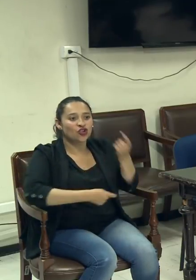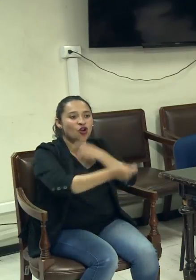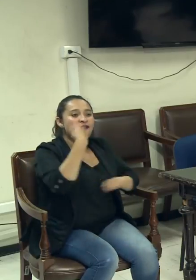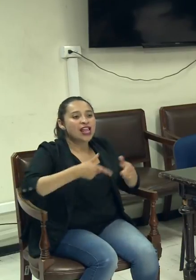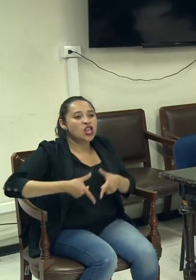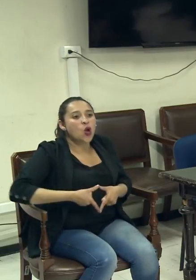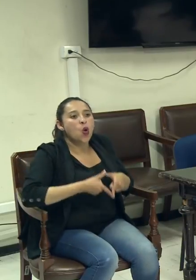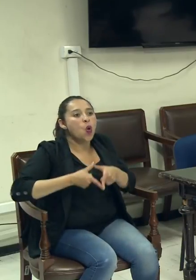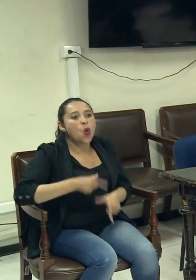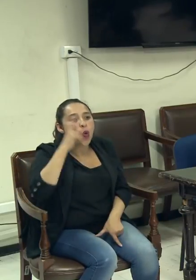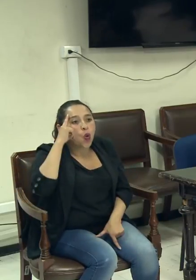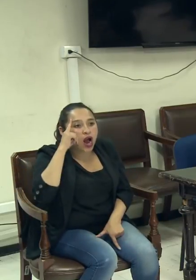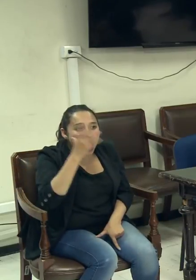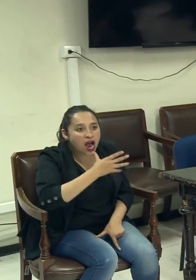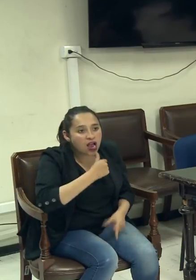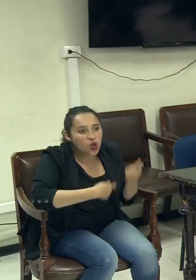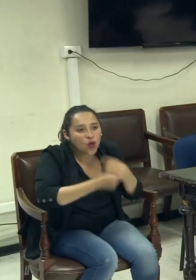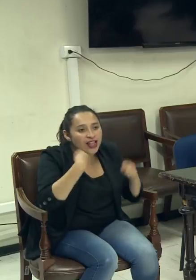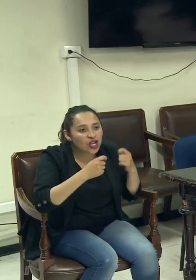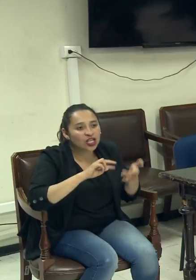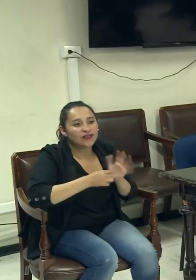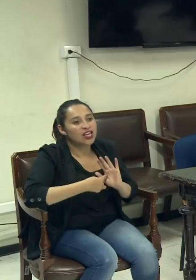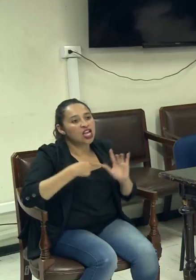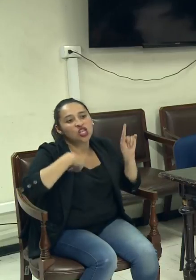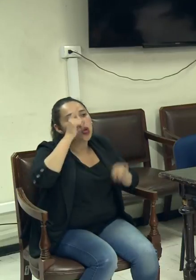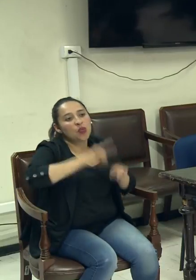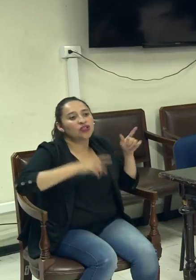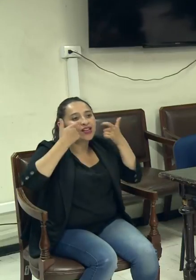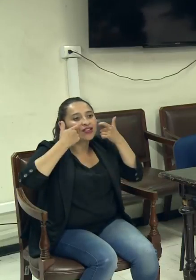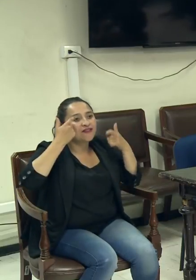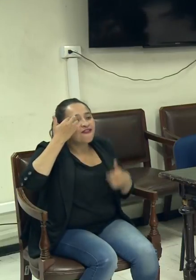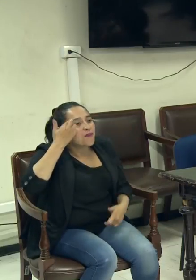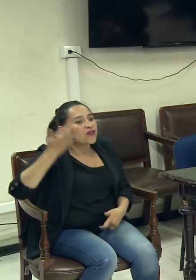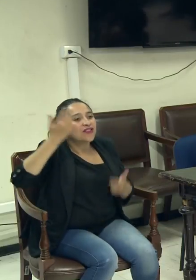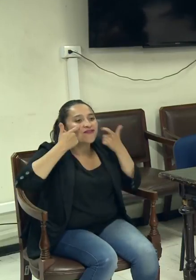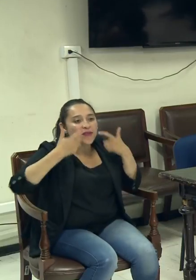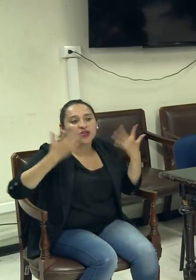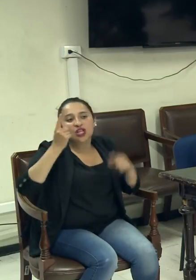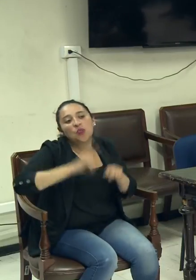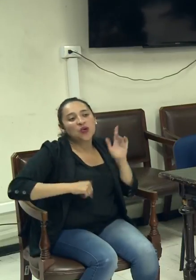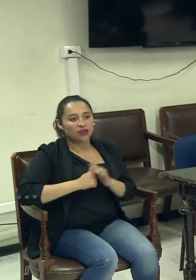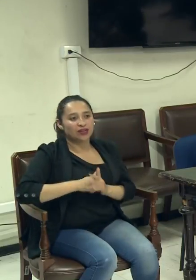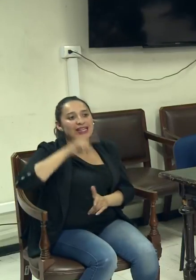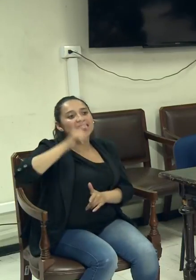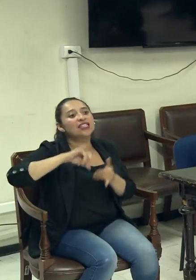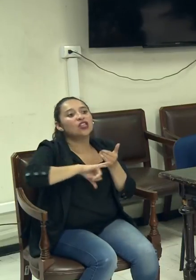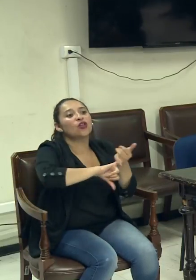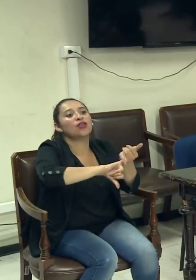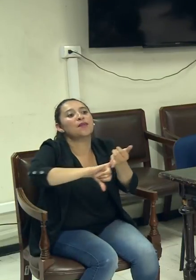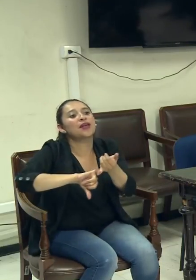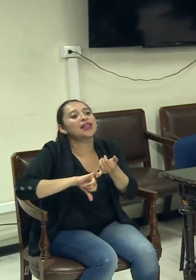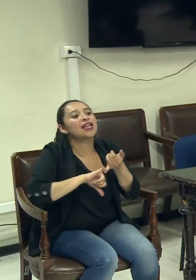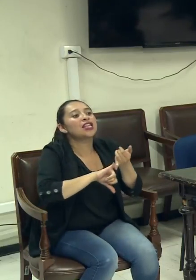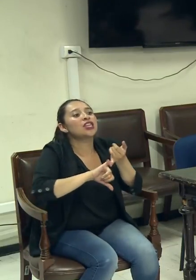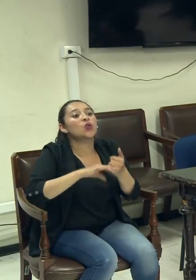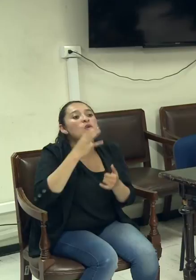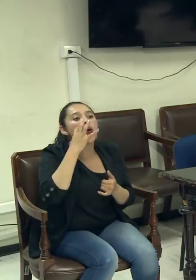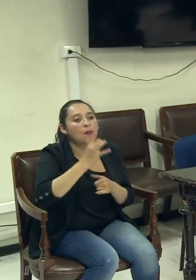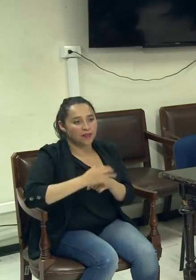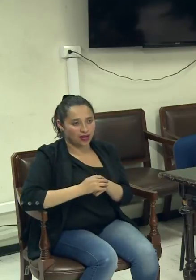siempre no puede ser cuestionado en sus errores de corte